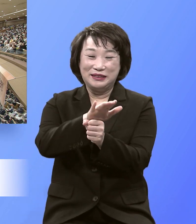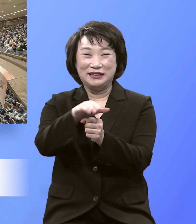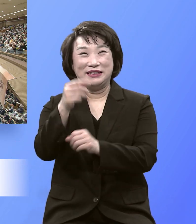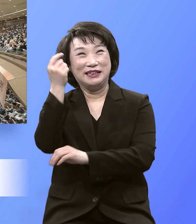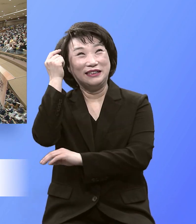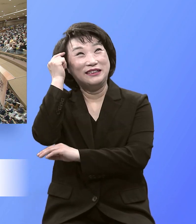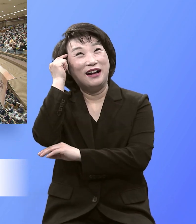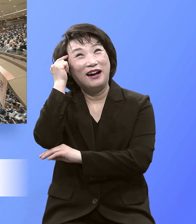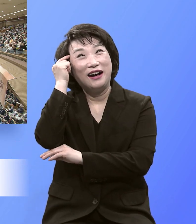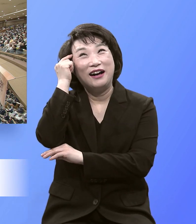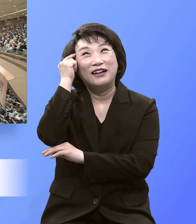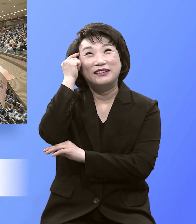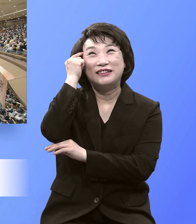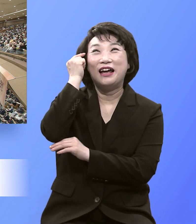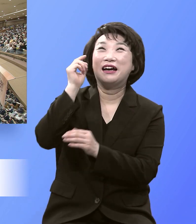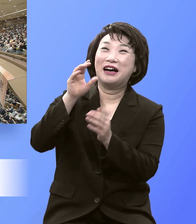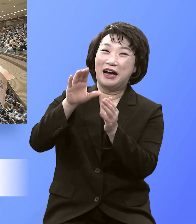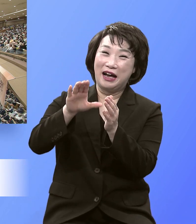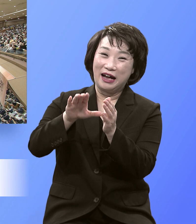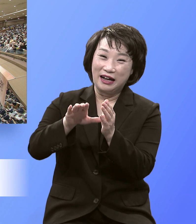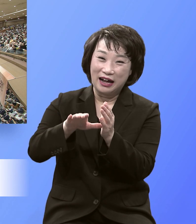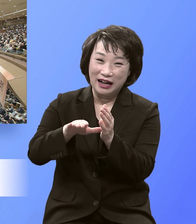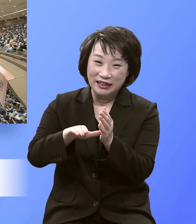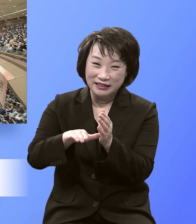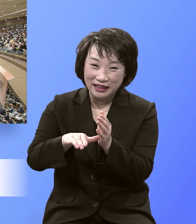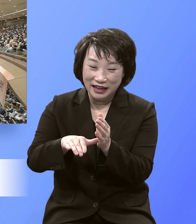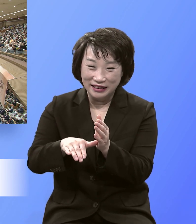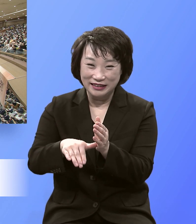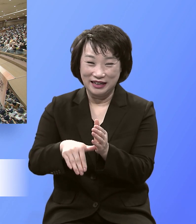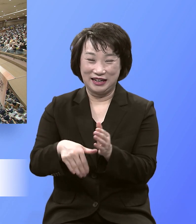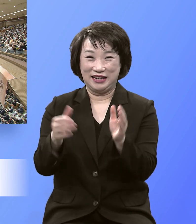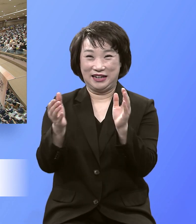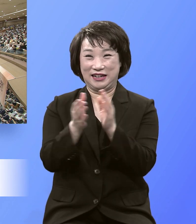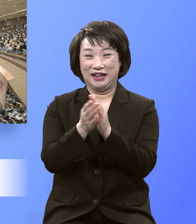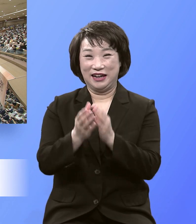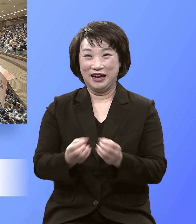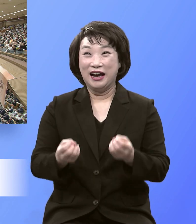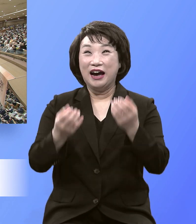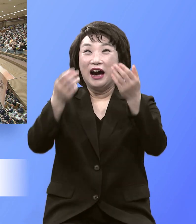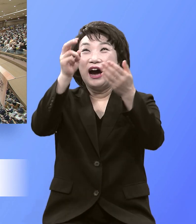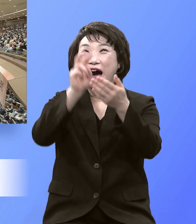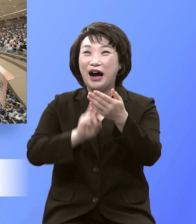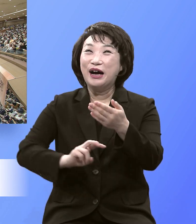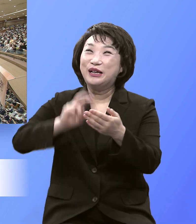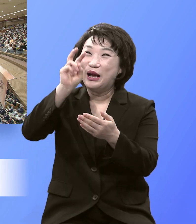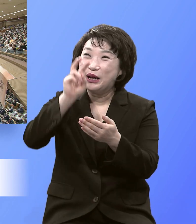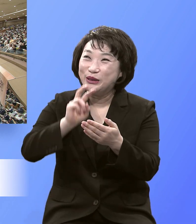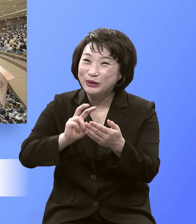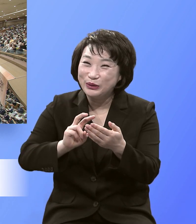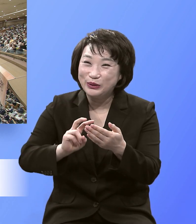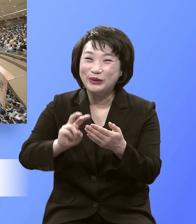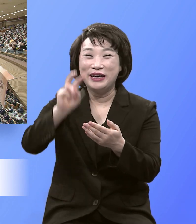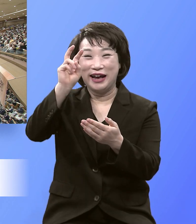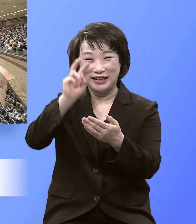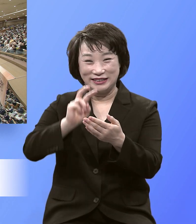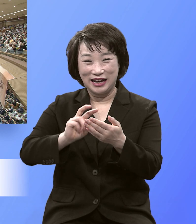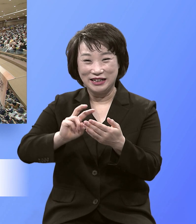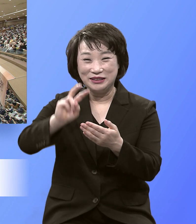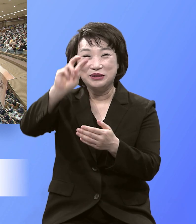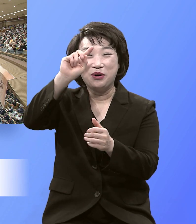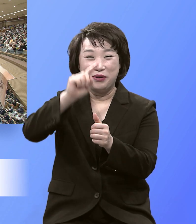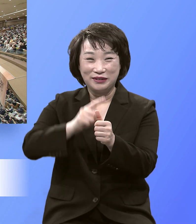하나님의 크신 사랑 생각할 때에